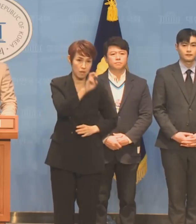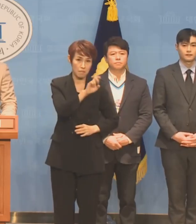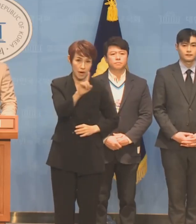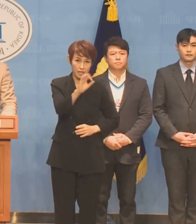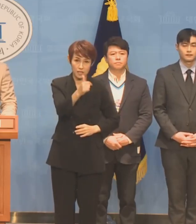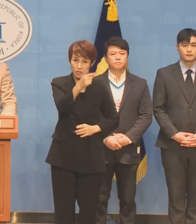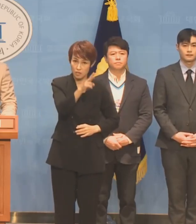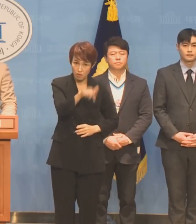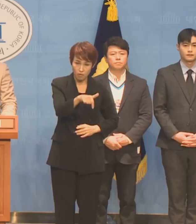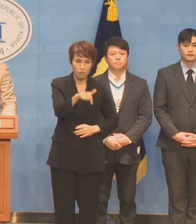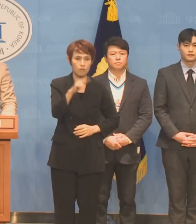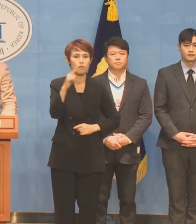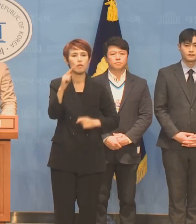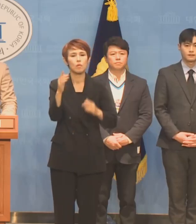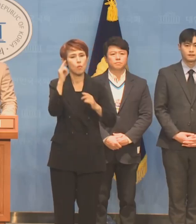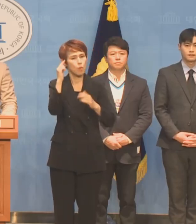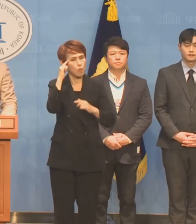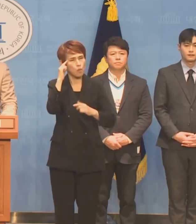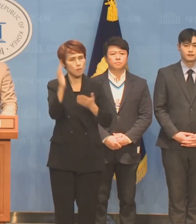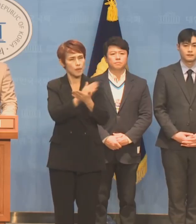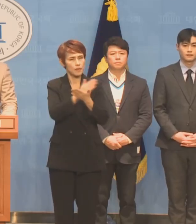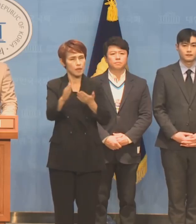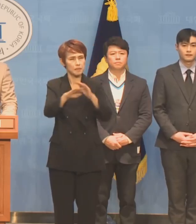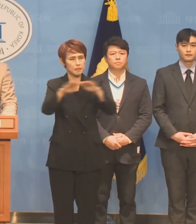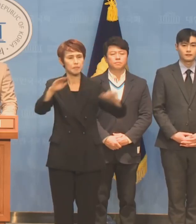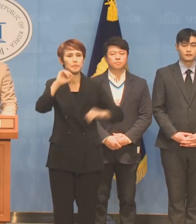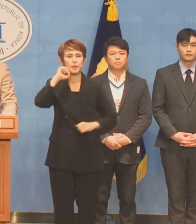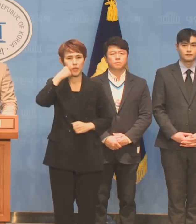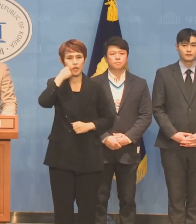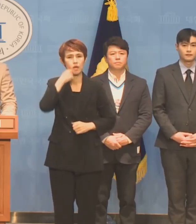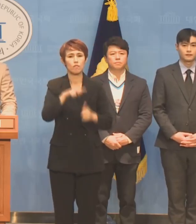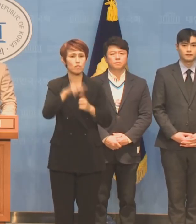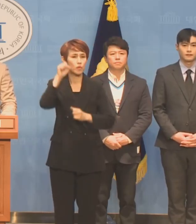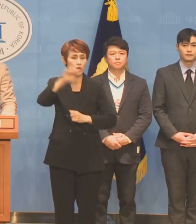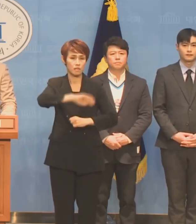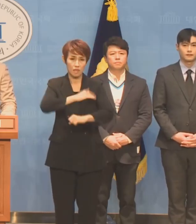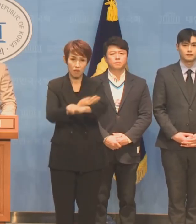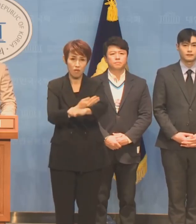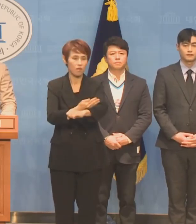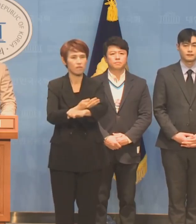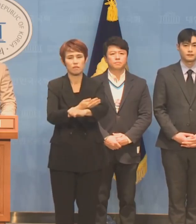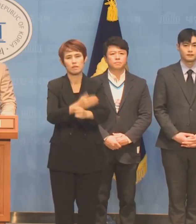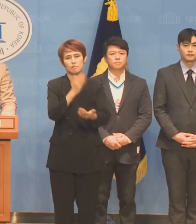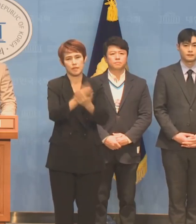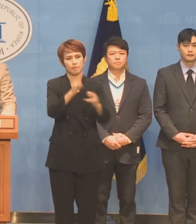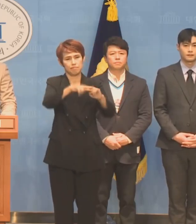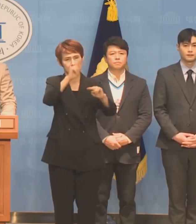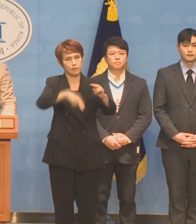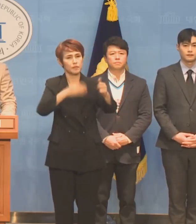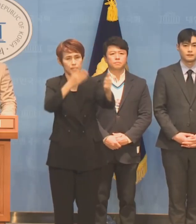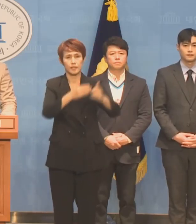공정한 판단을 할 수 없어 보입니다. 스스로 후보자의 자격을 내려놓으시기 바랍니다.